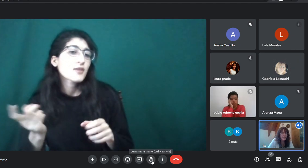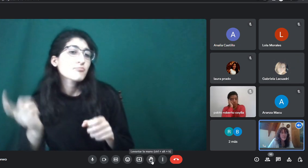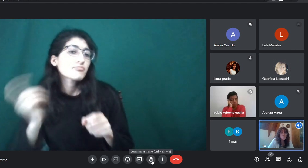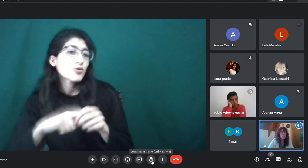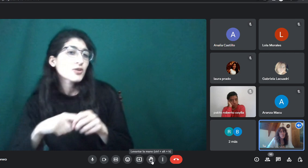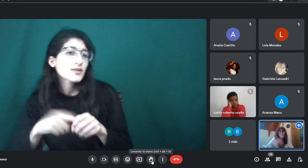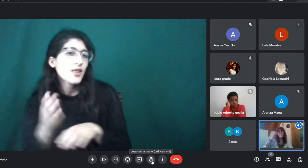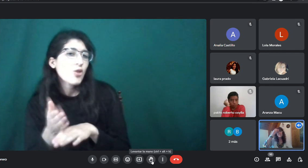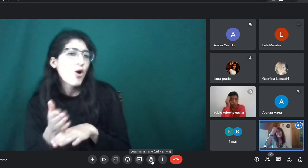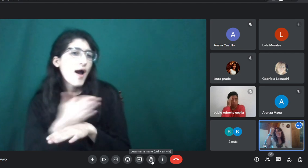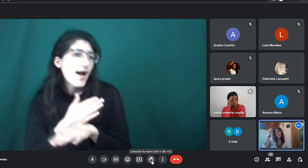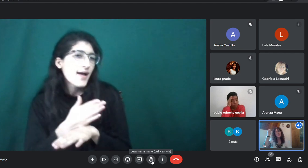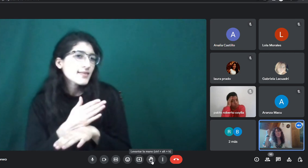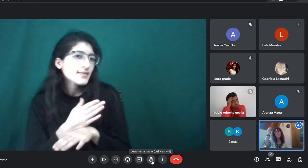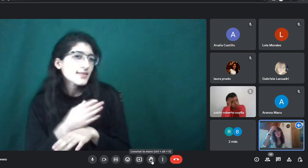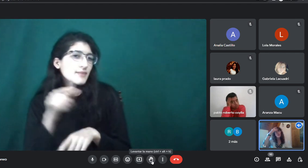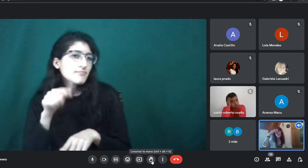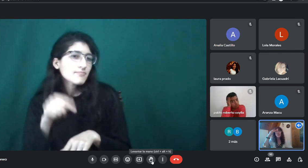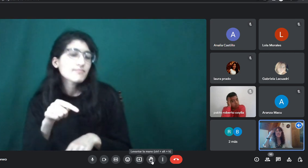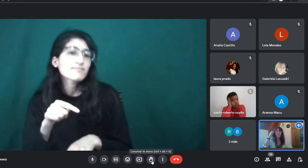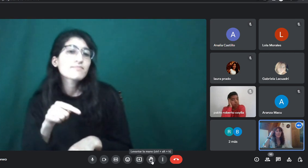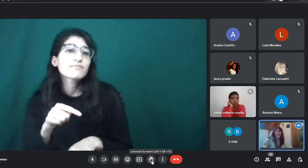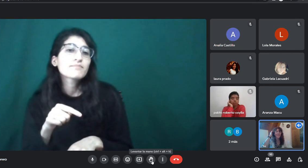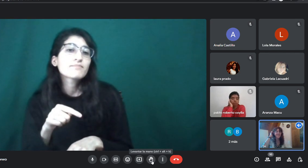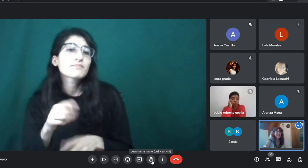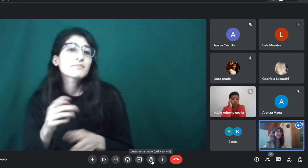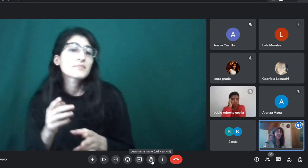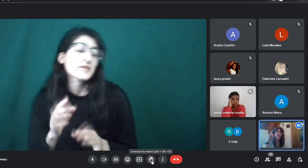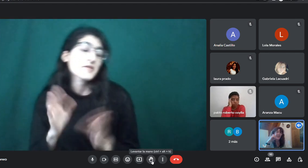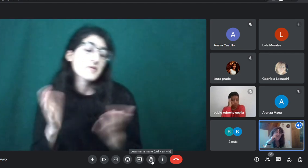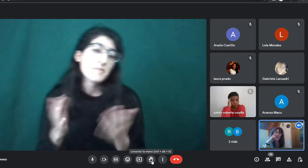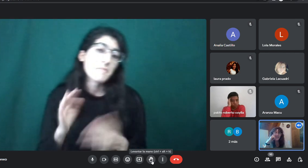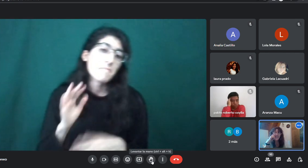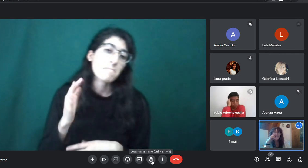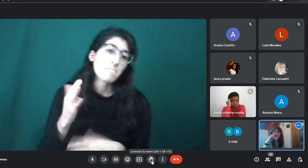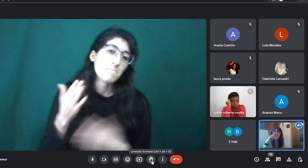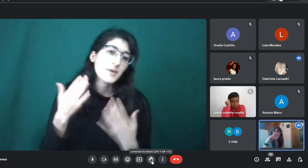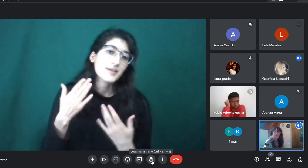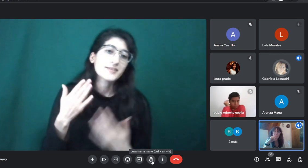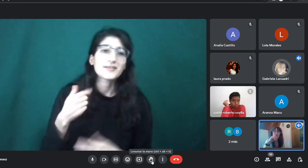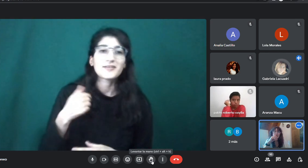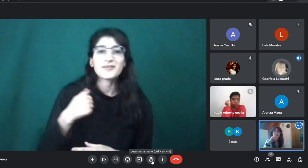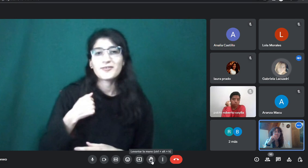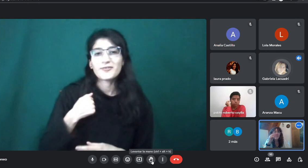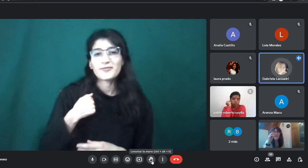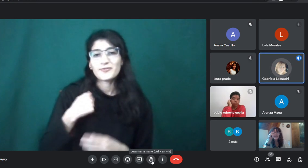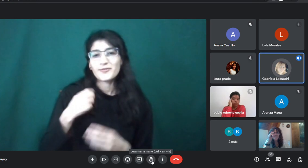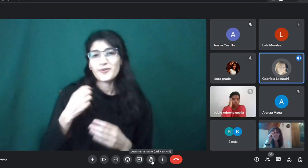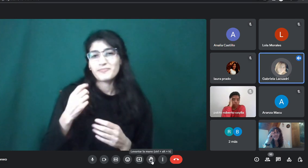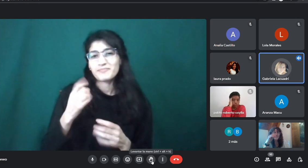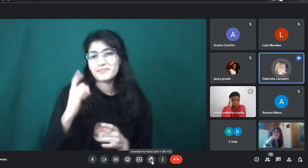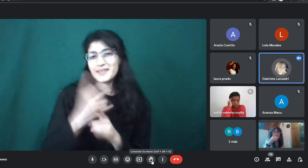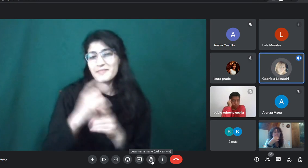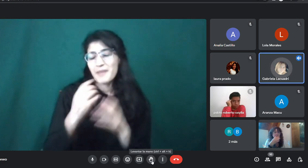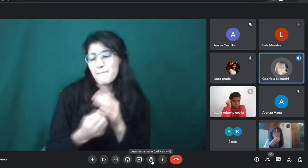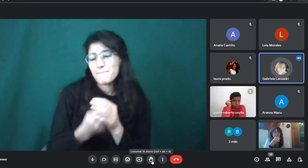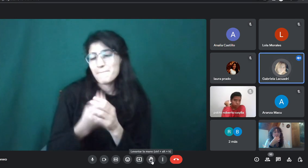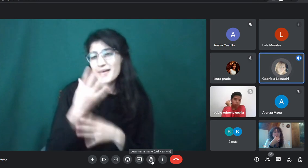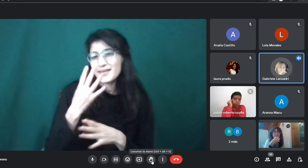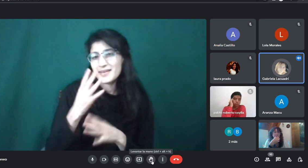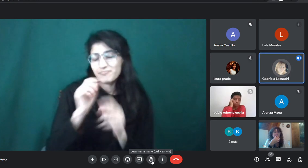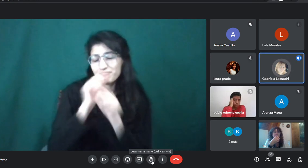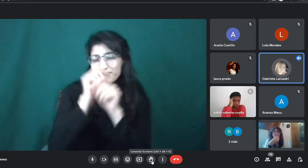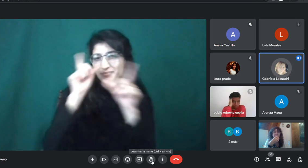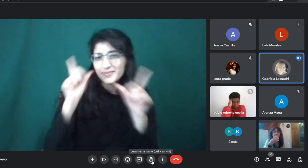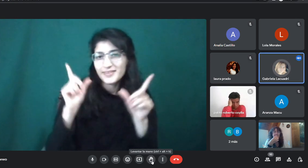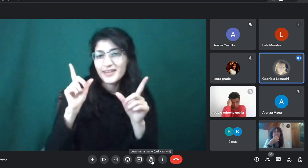¿sí? Yo soy muy madrugadora, siempre trabajo desde pero está bien, porque entre una cosa y otra veo que la hora